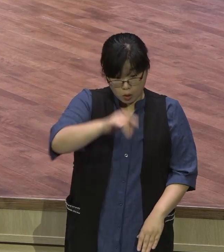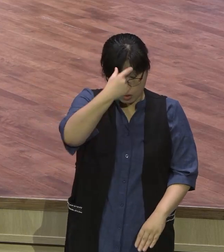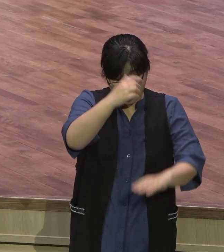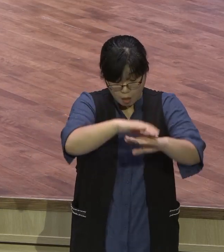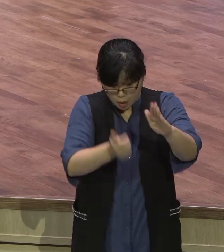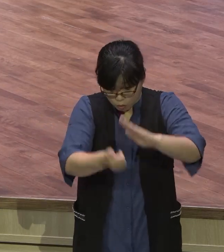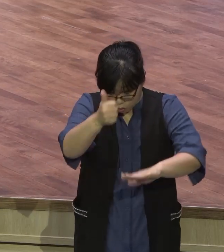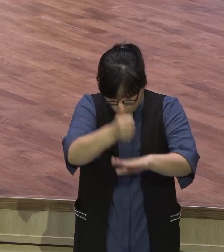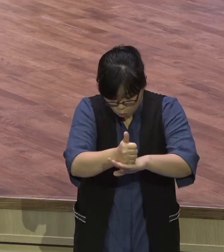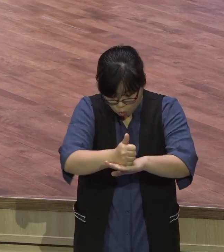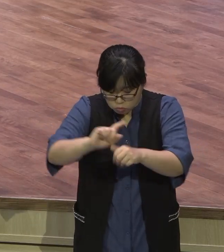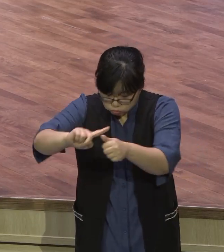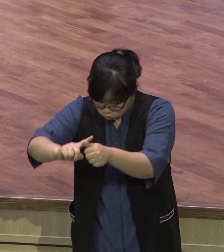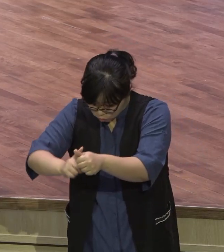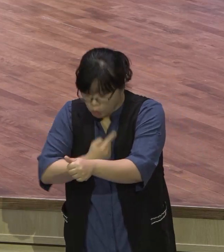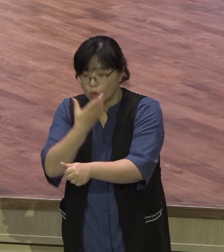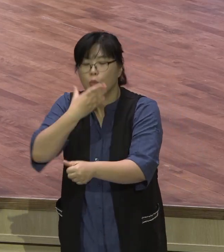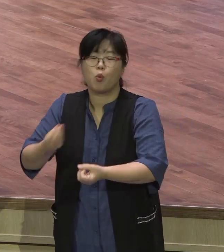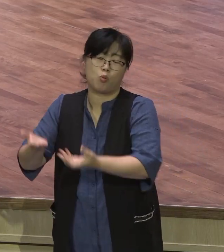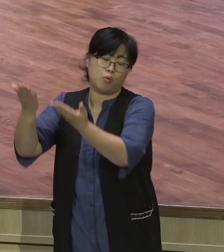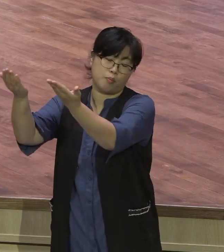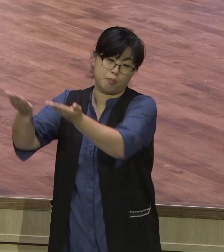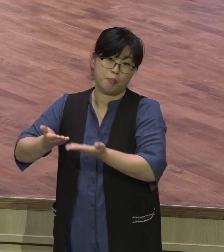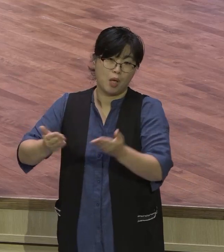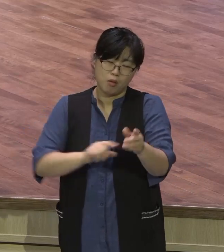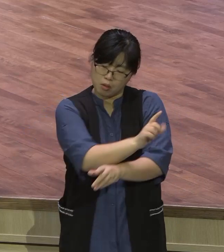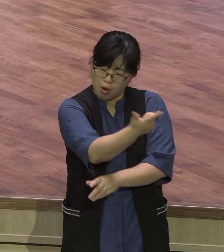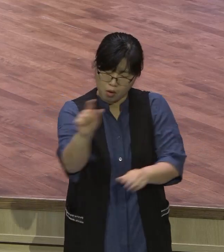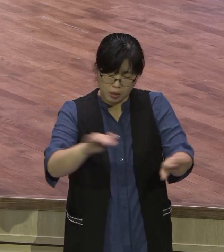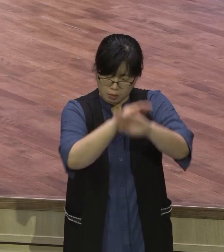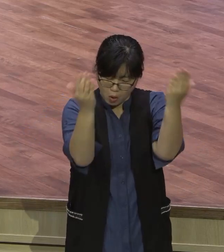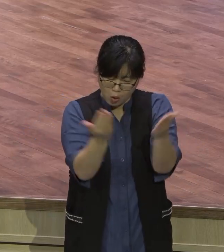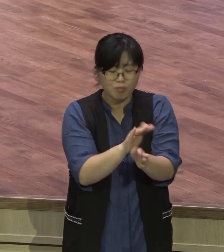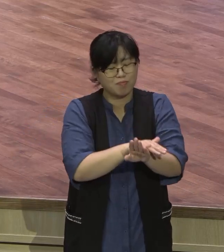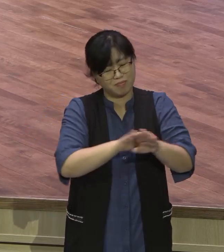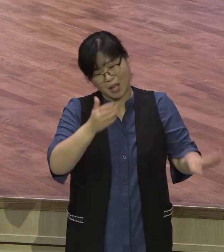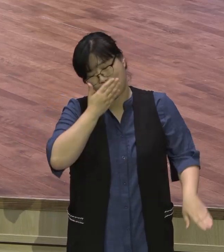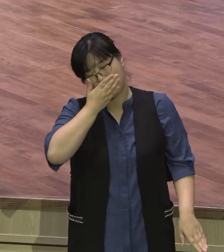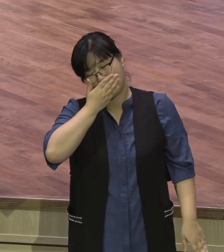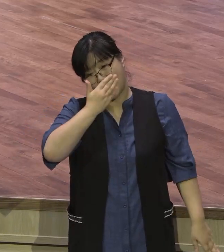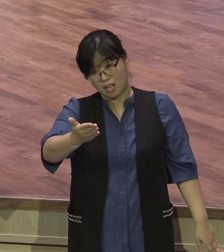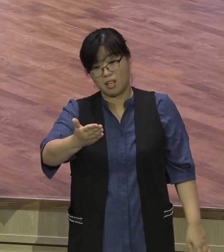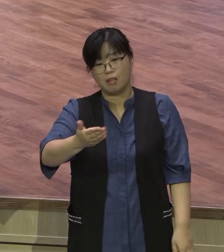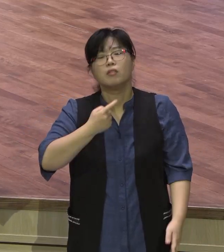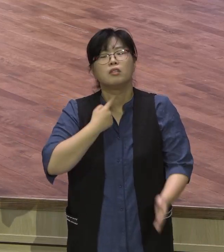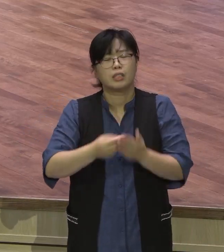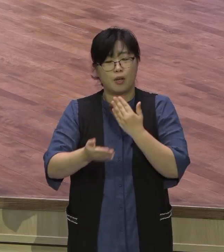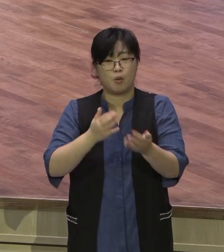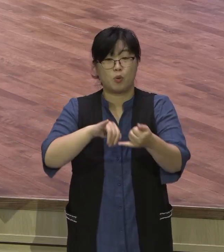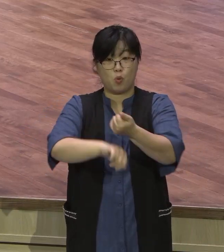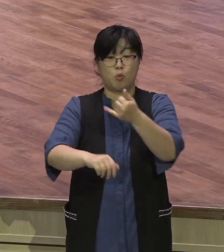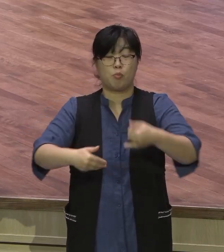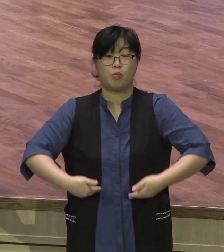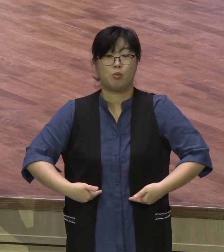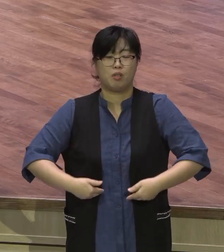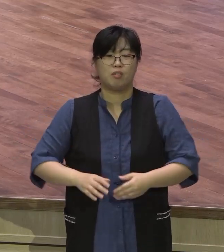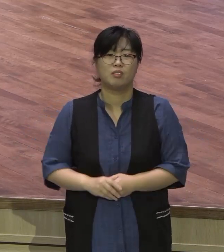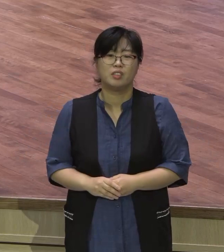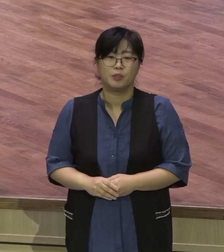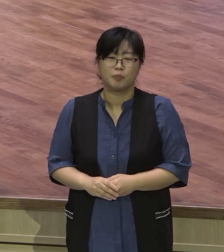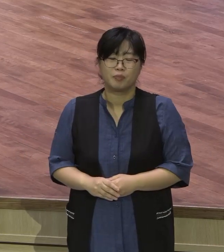하나님의 이 전능하심을 한번 체험해 보세요 체험이 있어야지 체험이 있어야 정인이 되지 체험은요